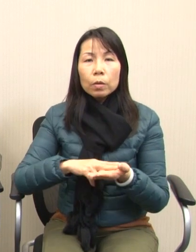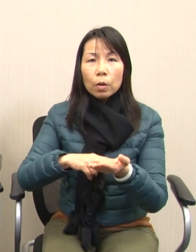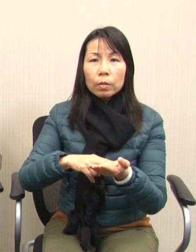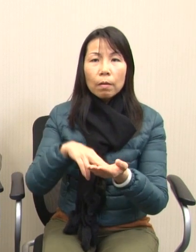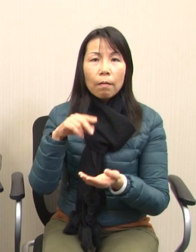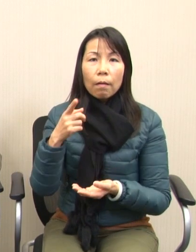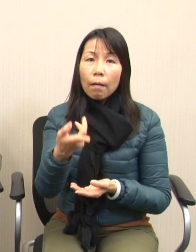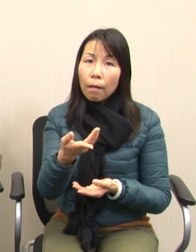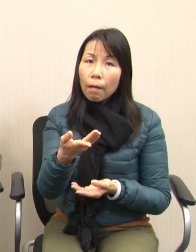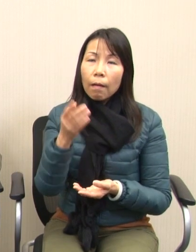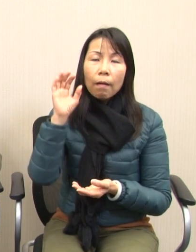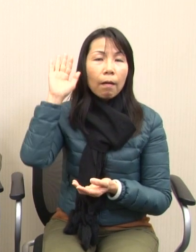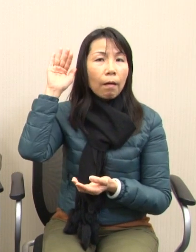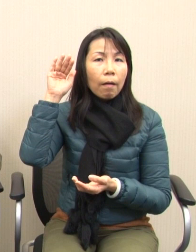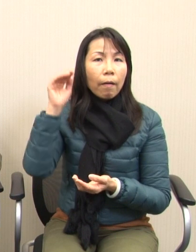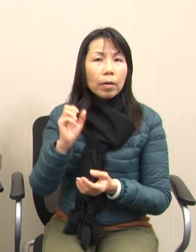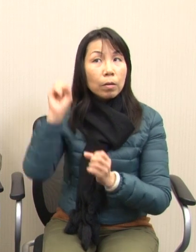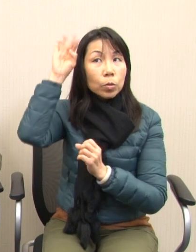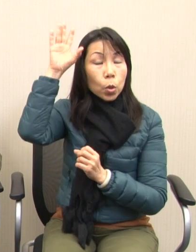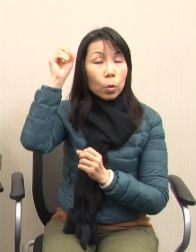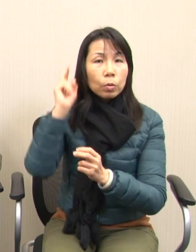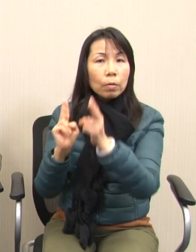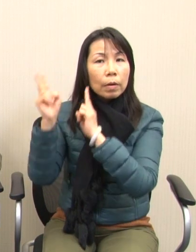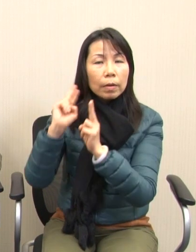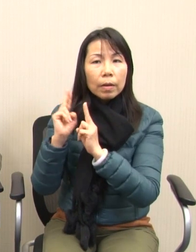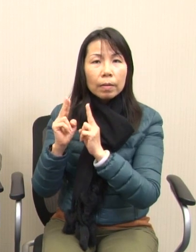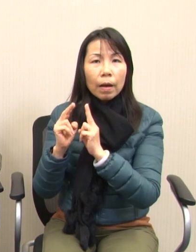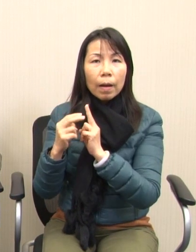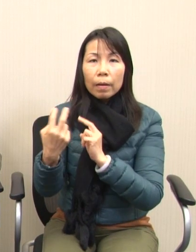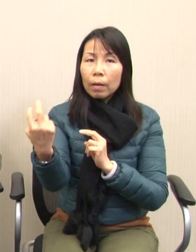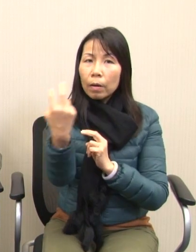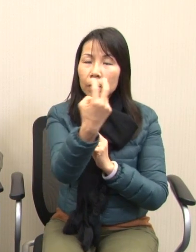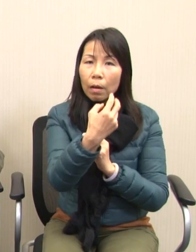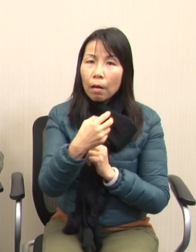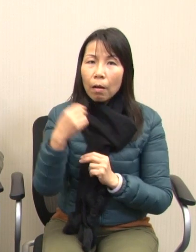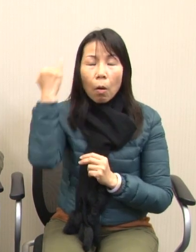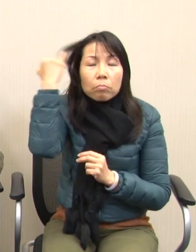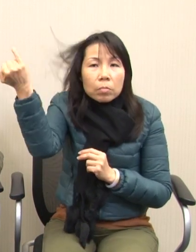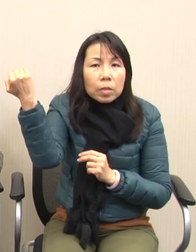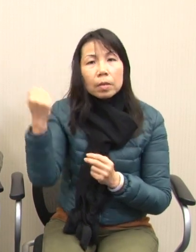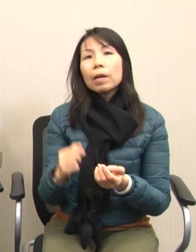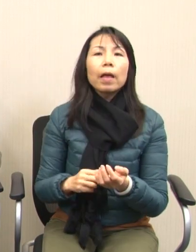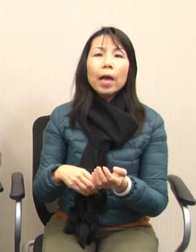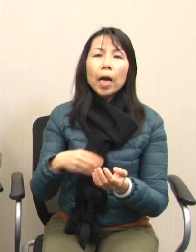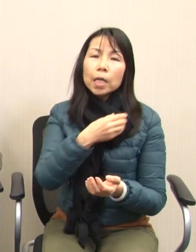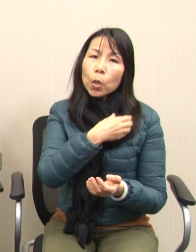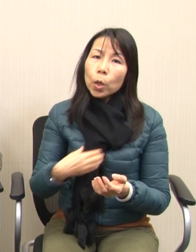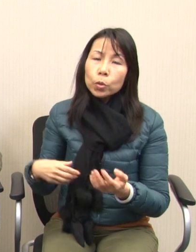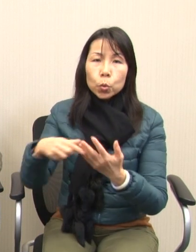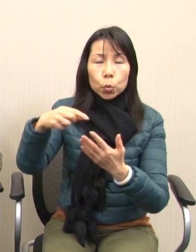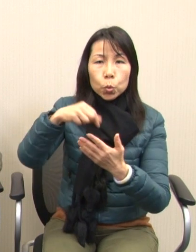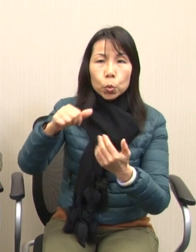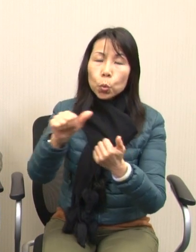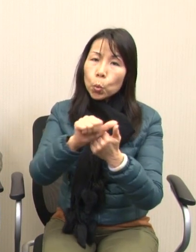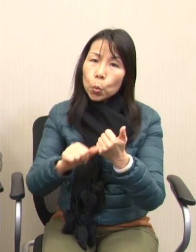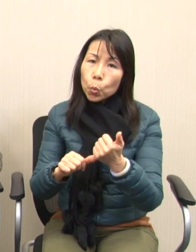話，看緊呢個節目的朋友，我不知道你是選委啊，你是投過某一些選委啊，又或者可能投